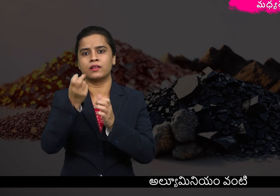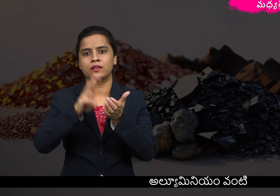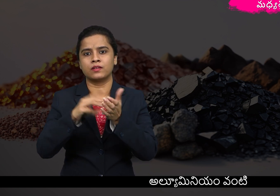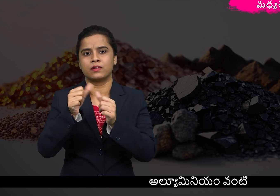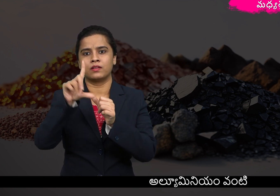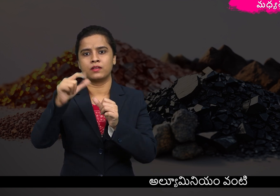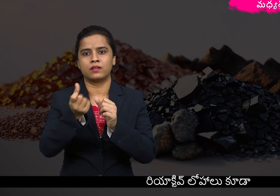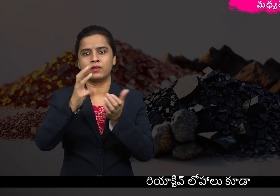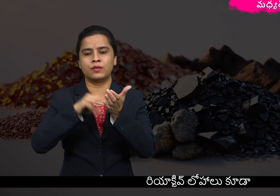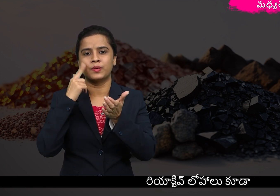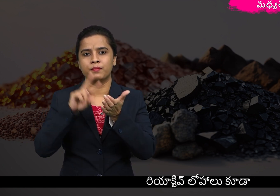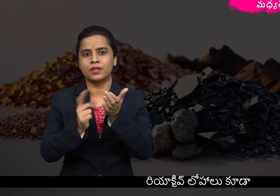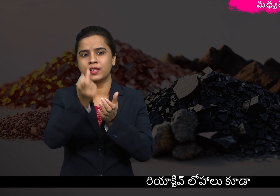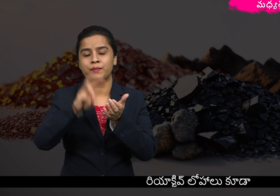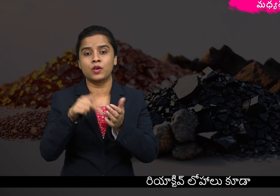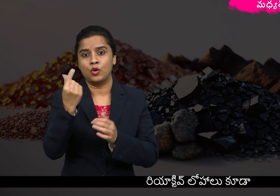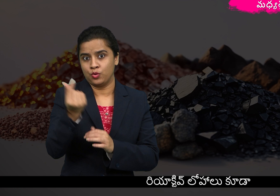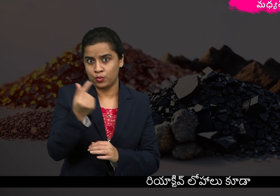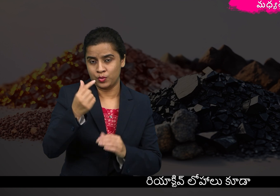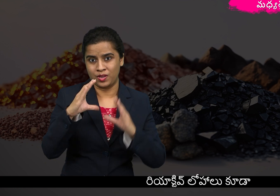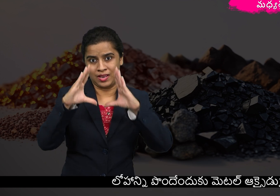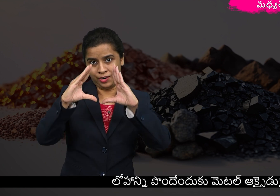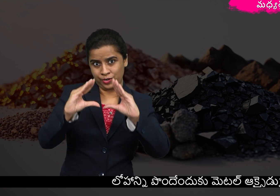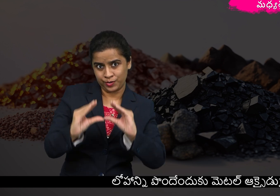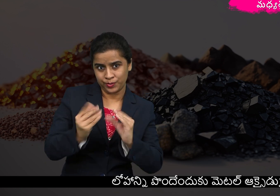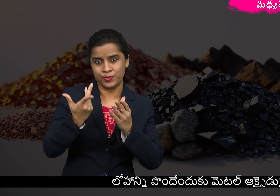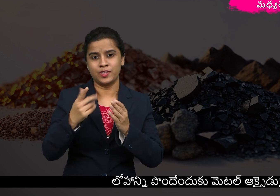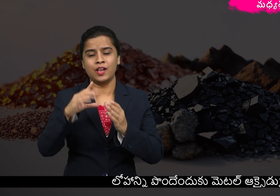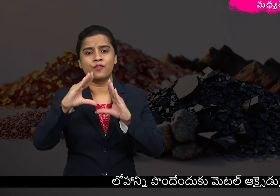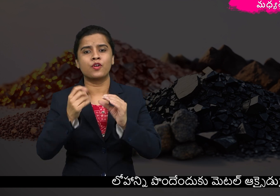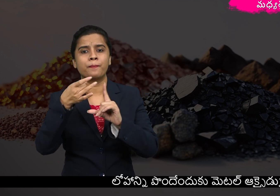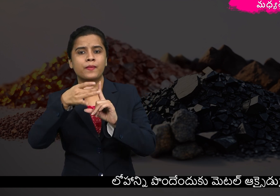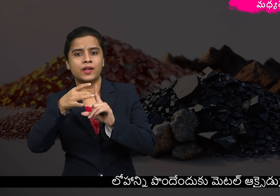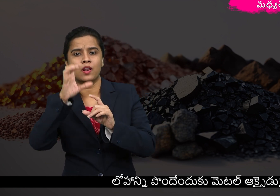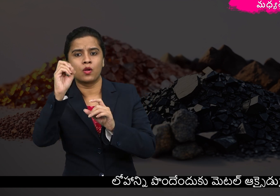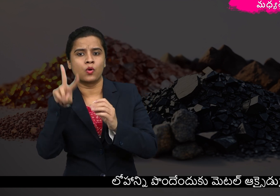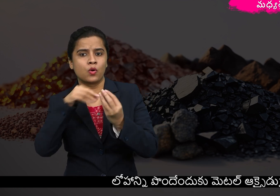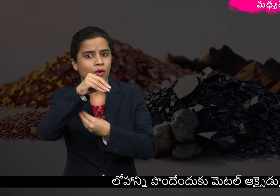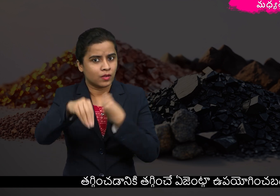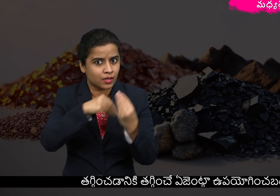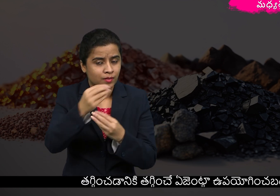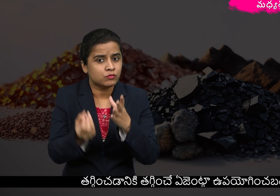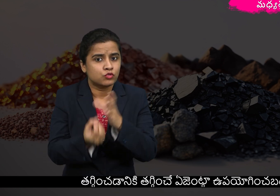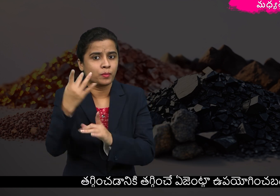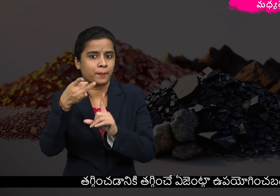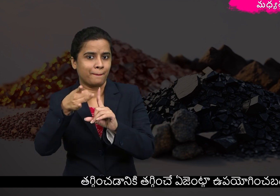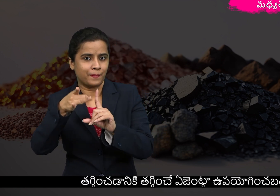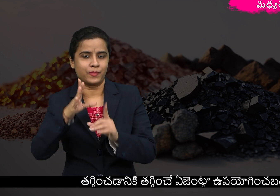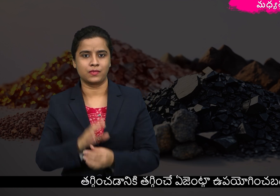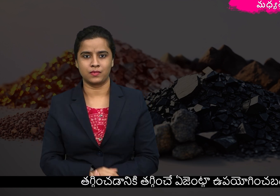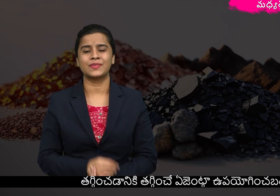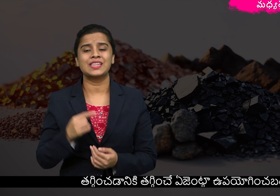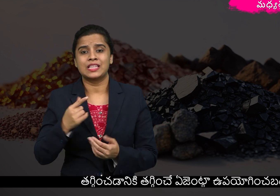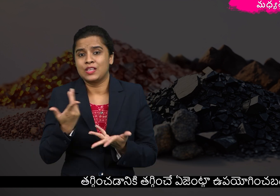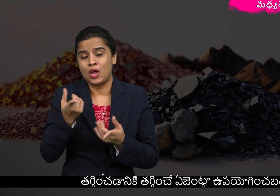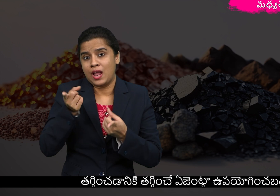అల్యూమినియం వంటి రియాక్టివ్ లోహాలు కూడా లోహాన్ని పొందేందుకు మెటల్ ఆక్సైడ్ను తగ్గించడానికి